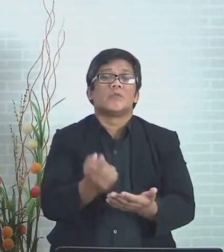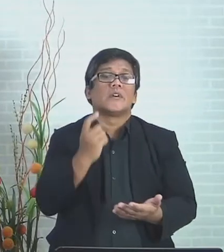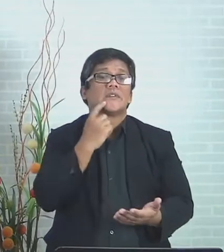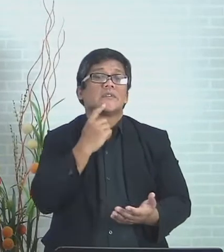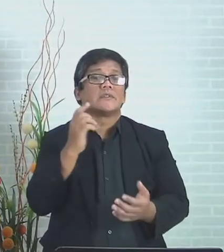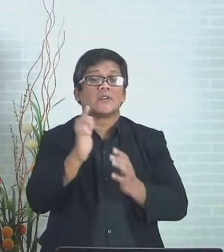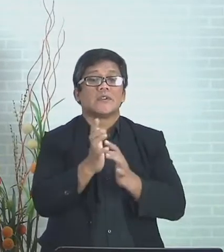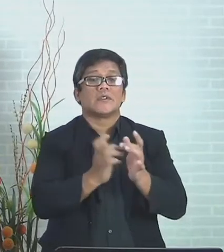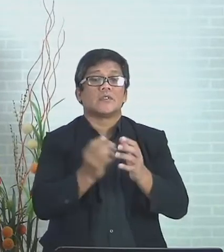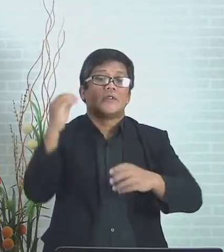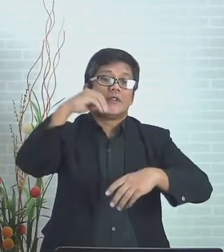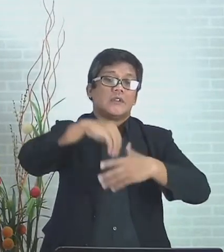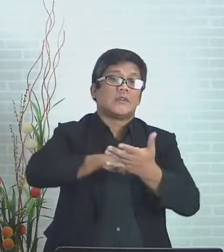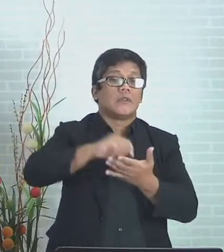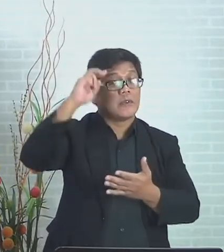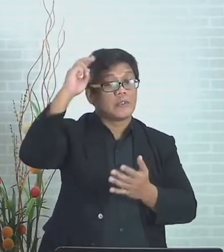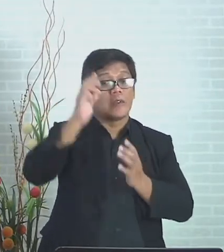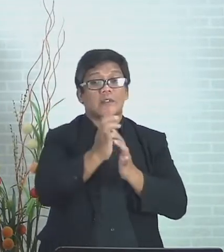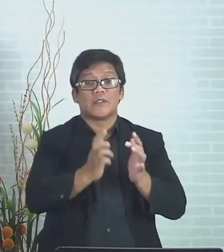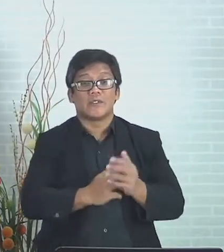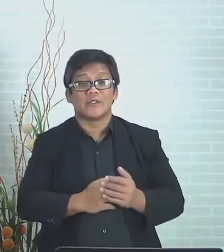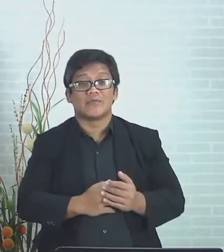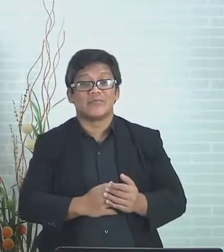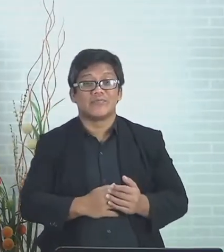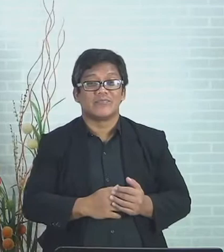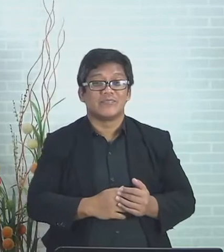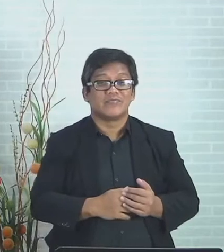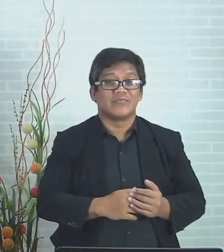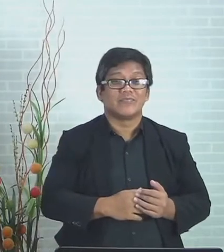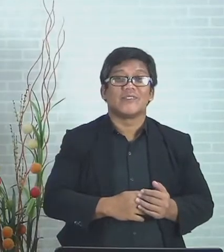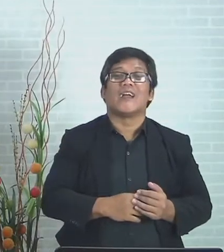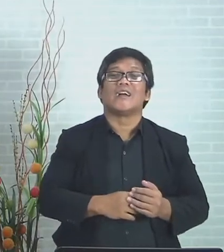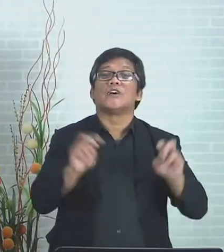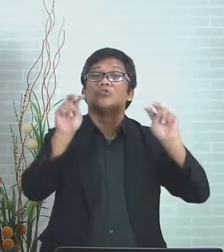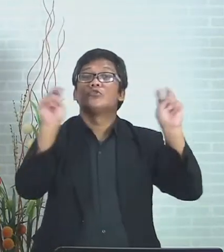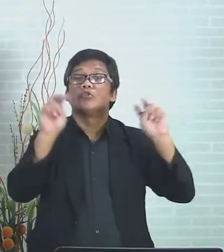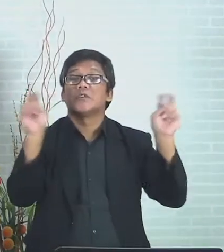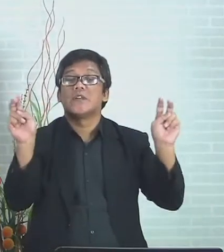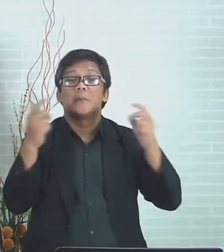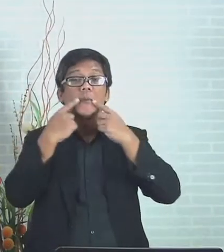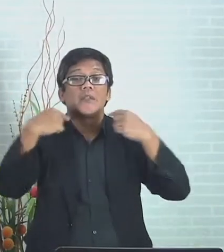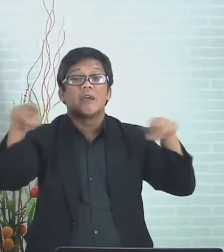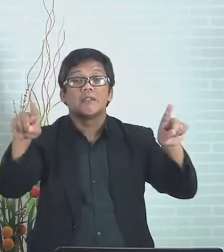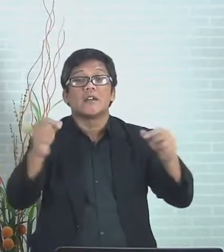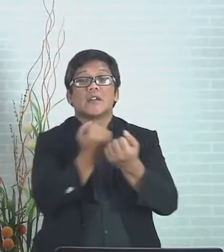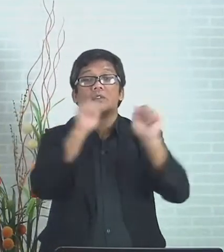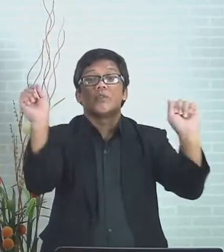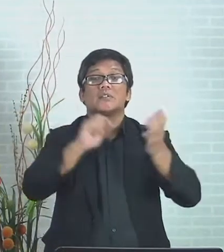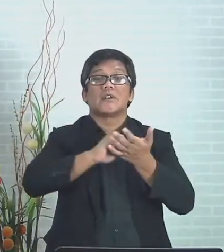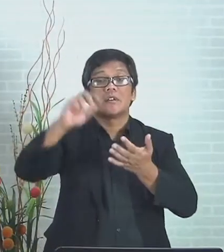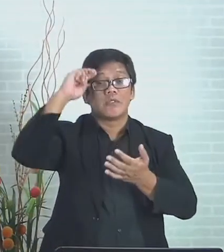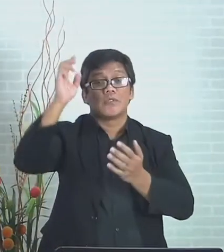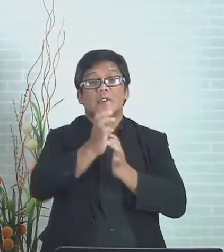dalam nama Tuhan Yesus Kenapa tadi saya katakan bahwa setiap kita adalah deklarasi kuasa nama Tuhan Yesus